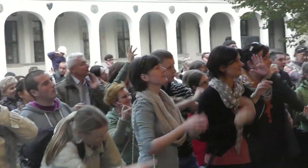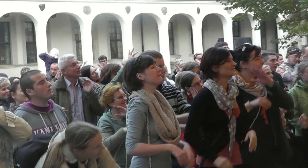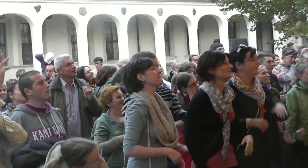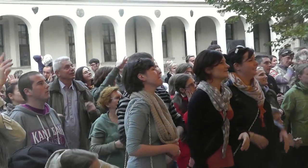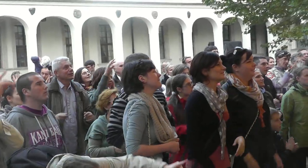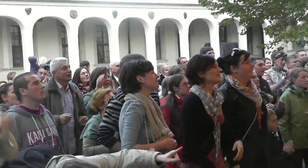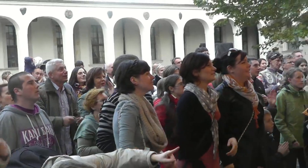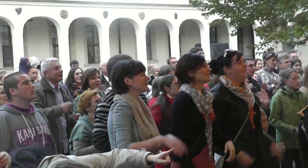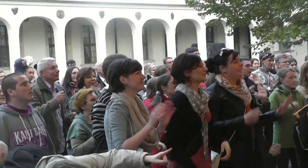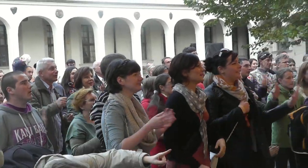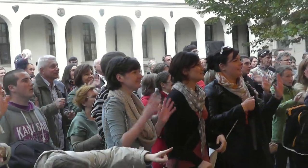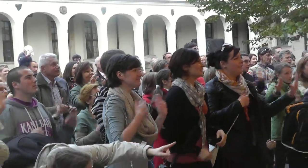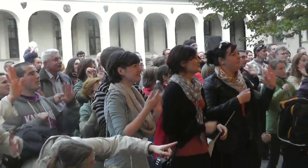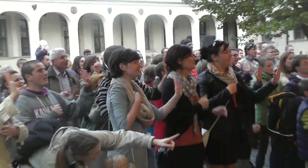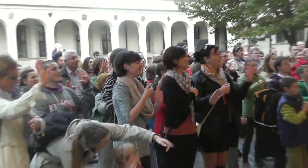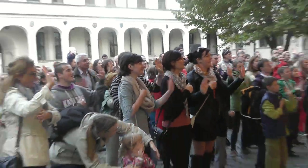zy